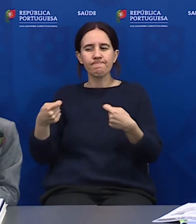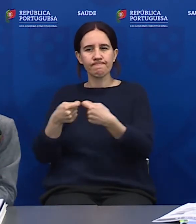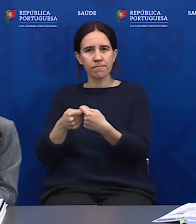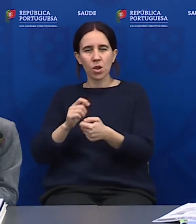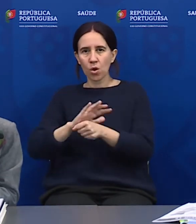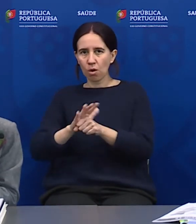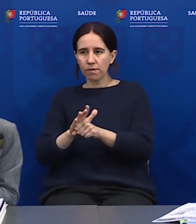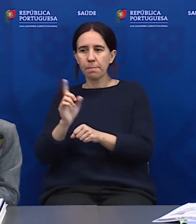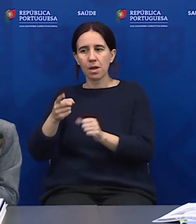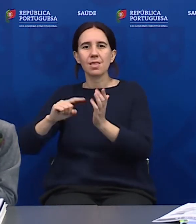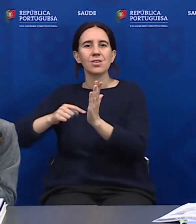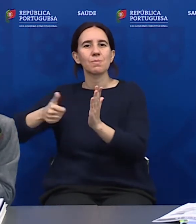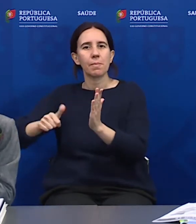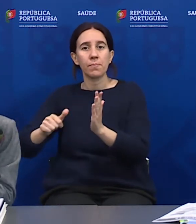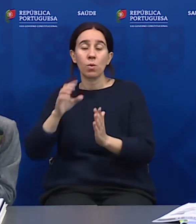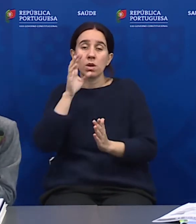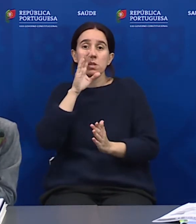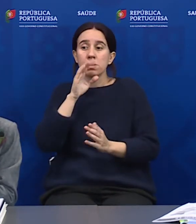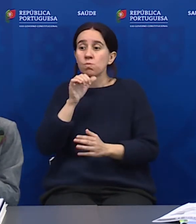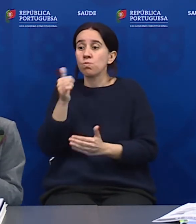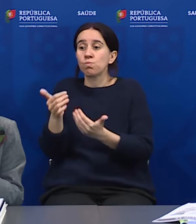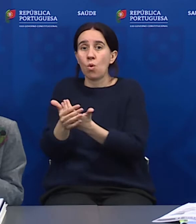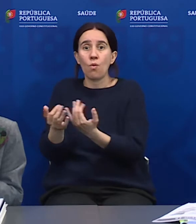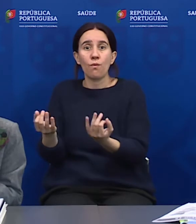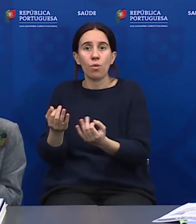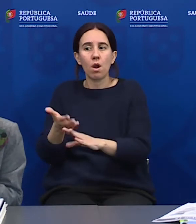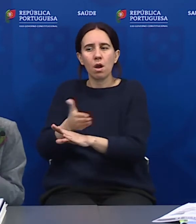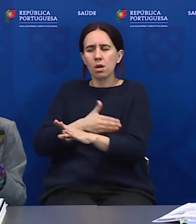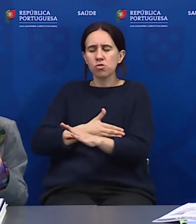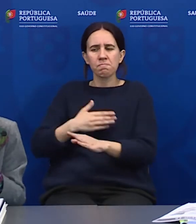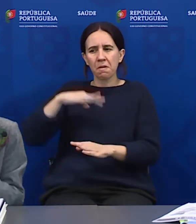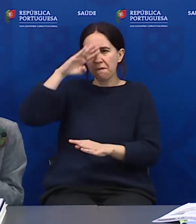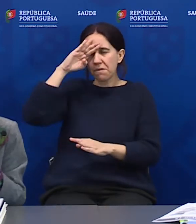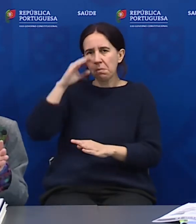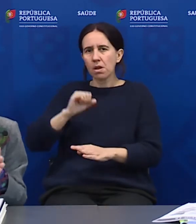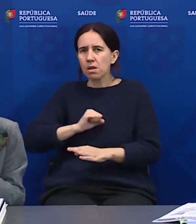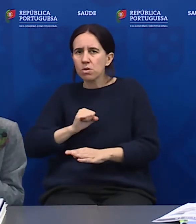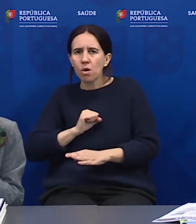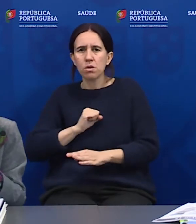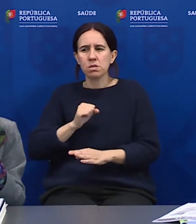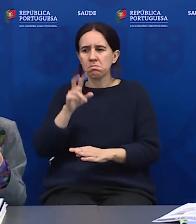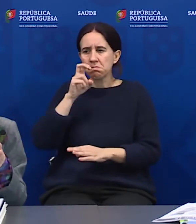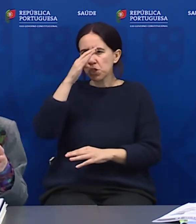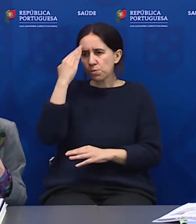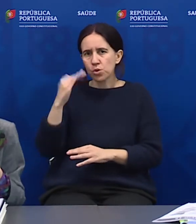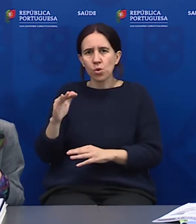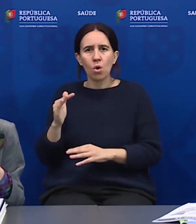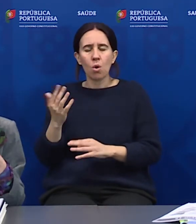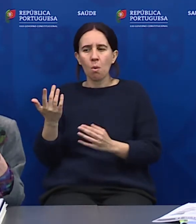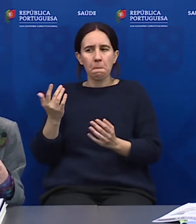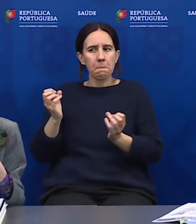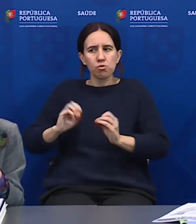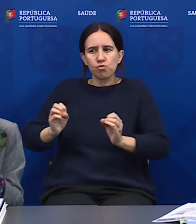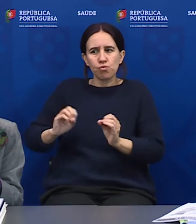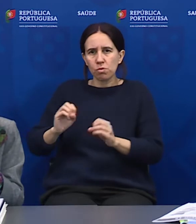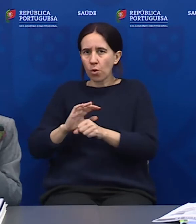com Covid, tem que ser testada. Agora, se ocorreu uma morte que antes não tinha nem febre, nem tosse, nem dificuldade respiratória, nem nenhuma indicação